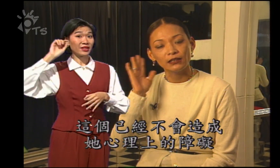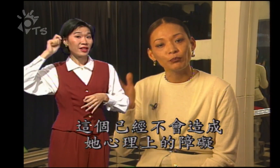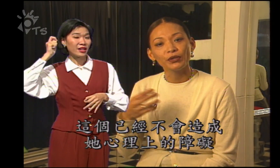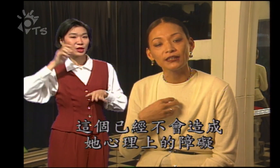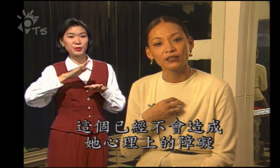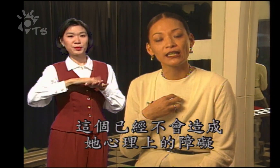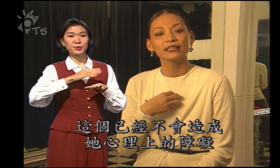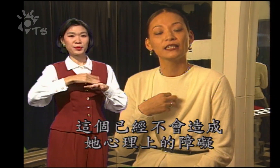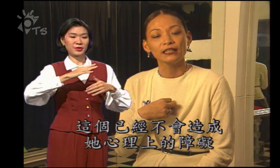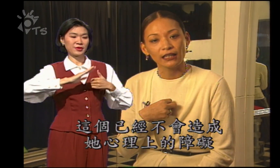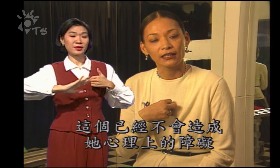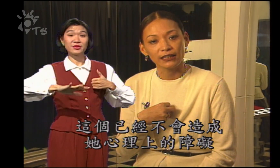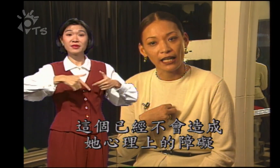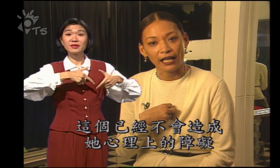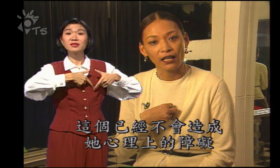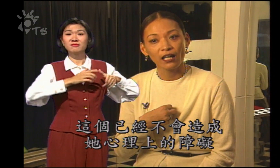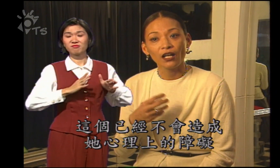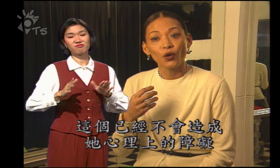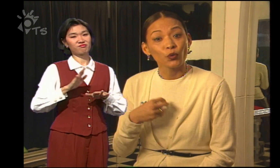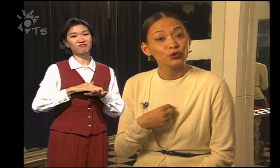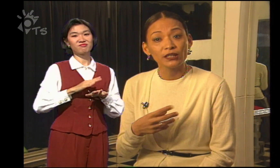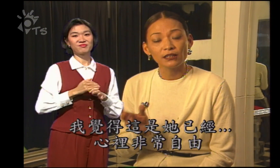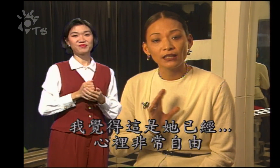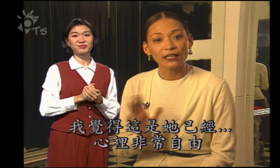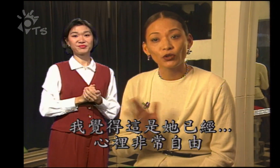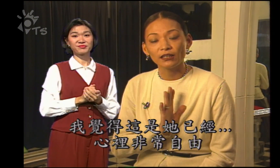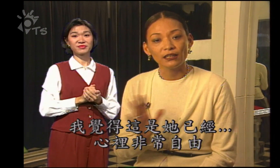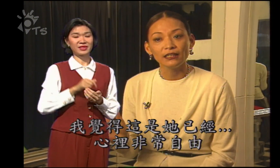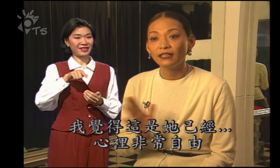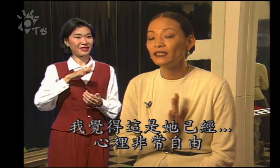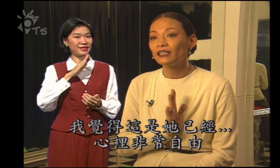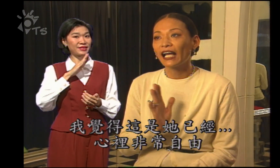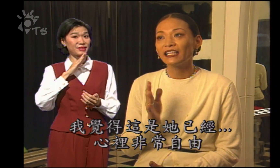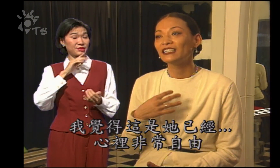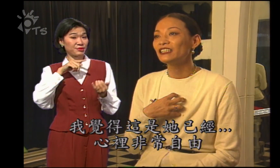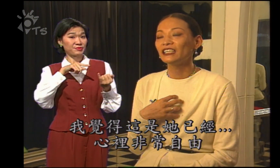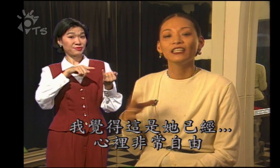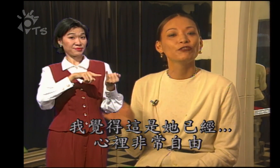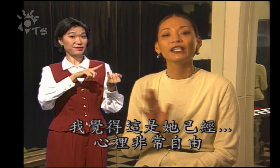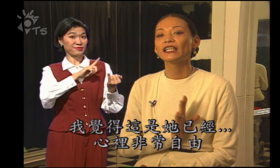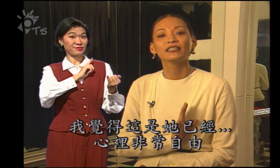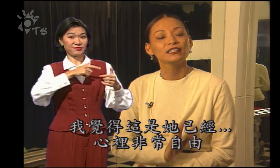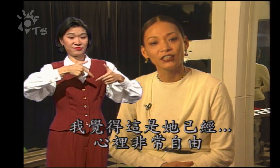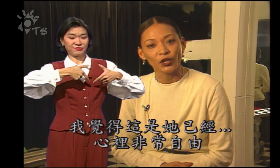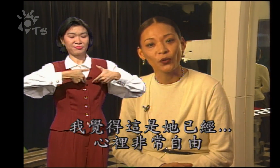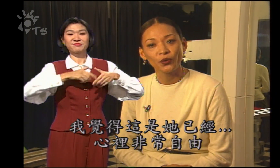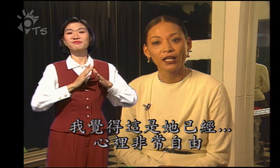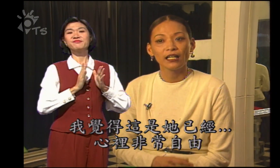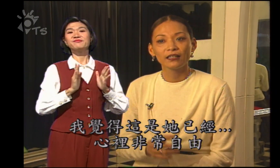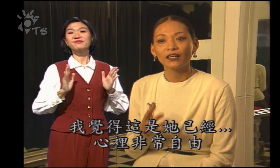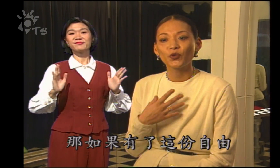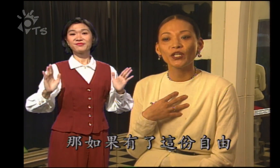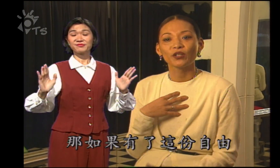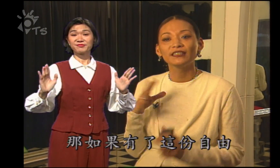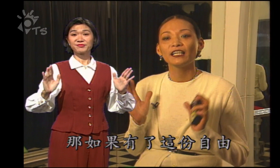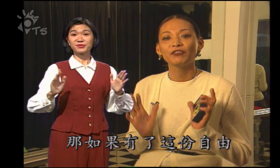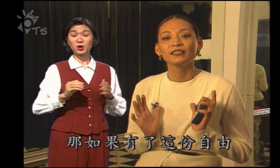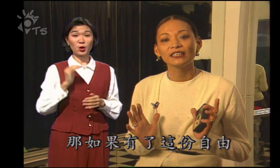不会造成他心理上的障碍。我觉得这是他已经心里非常自由。那如果有了这一份自